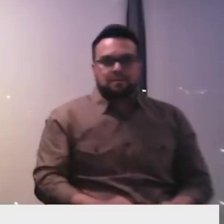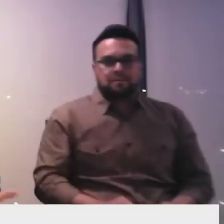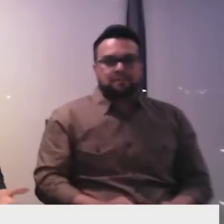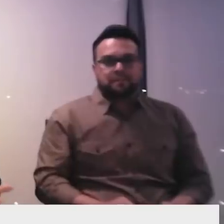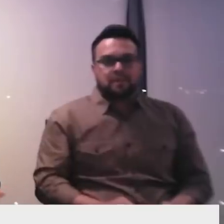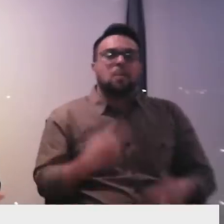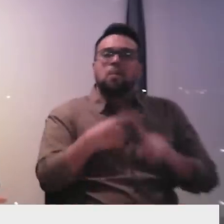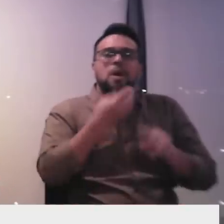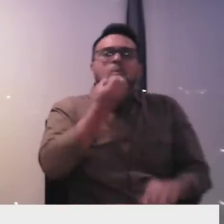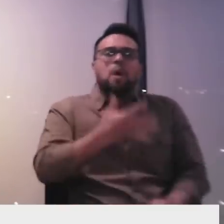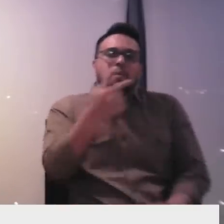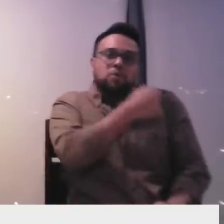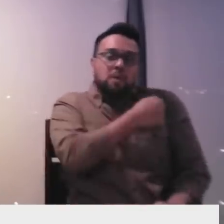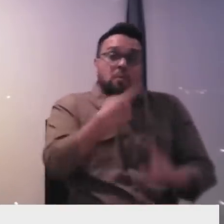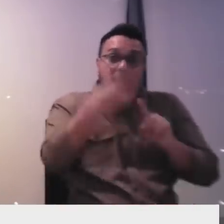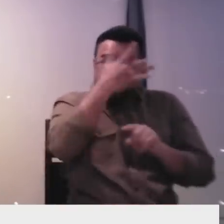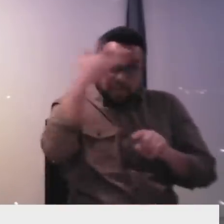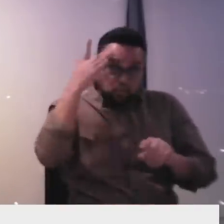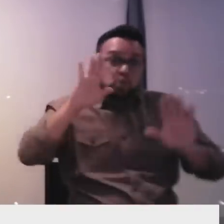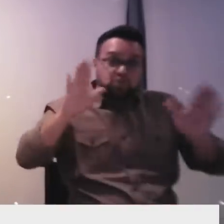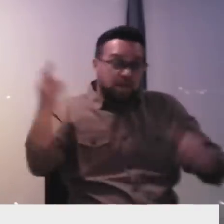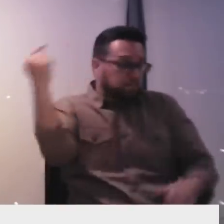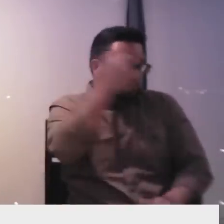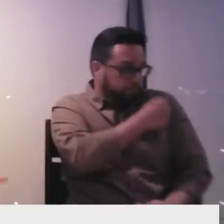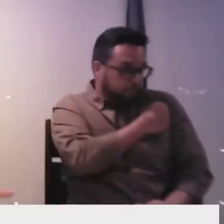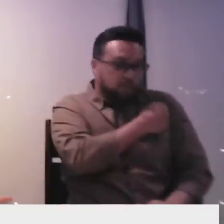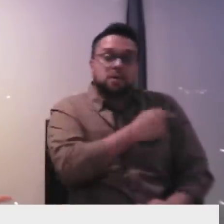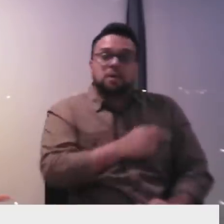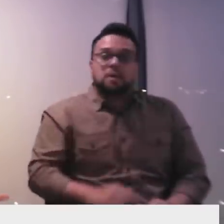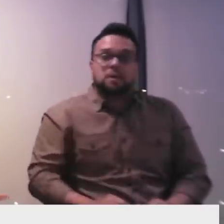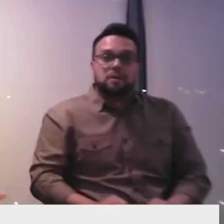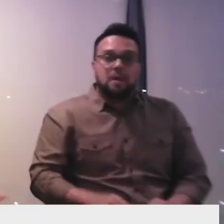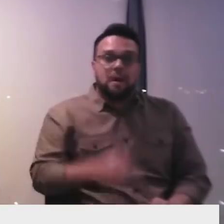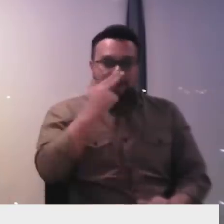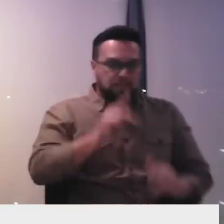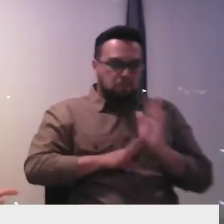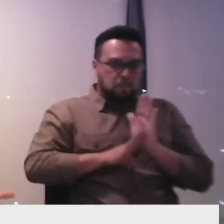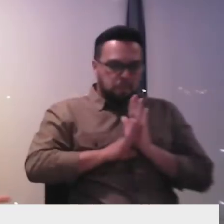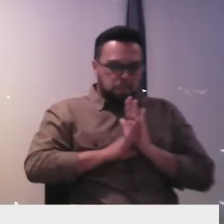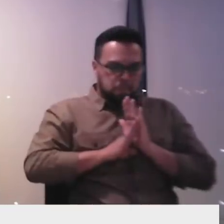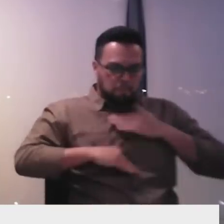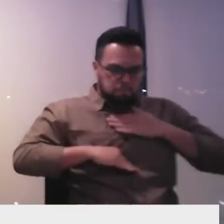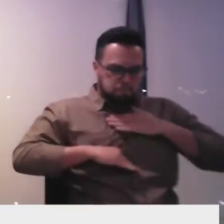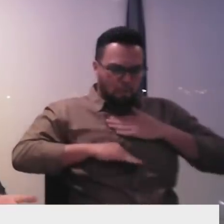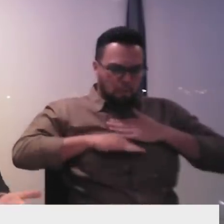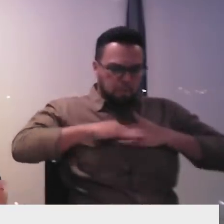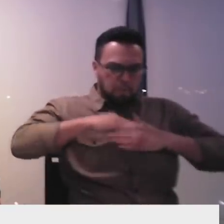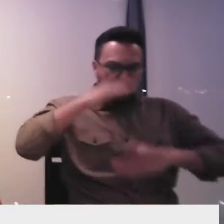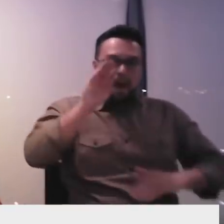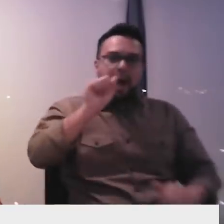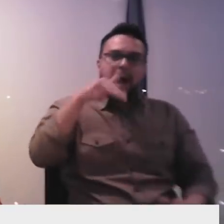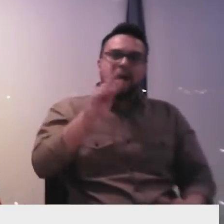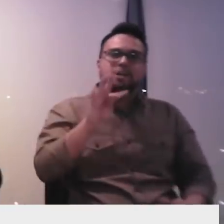Por que que não é recomendável? Porque quem já foi contra o vírus tem mais anticorpos do que qualquer pessoa que tenha tomado qualquer